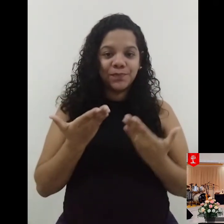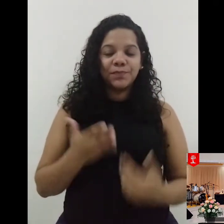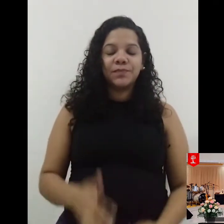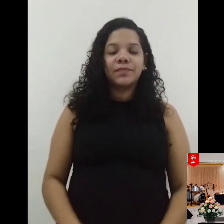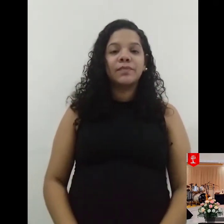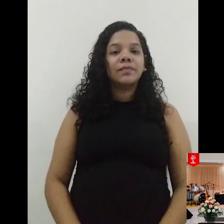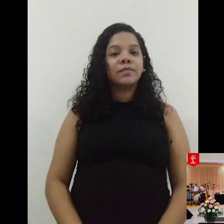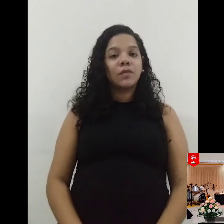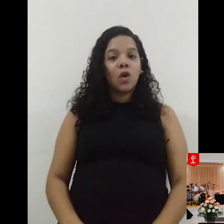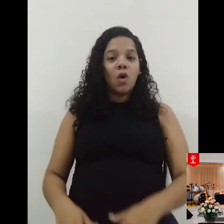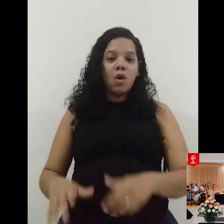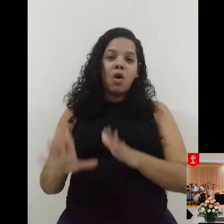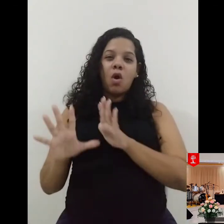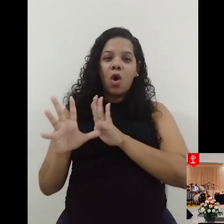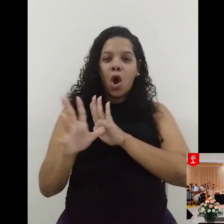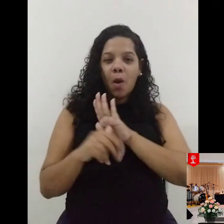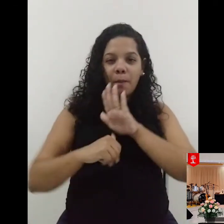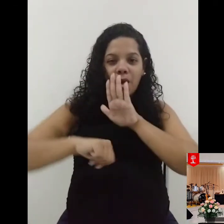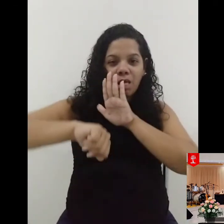defeitos.